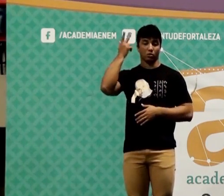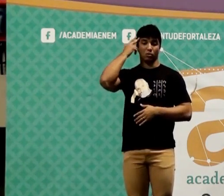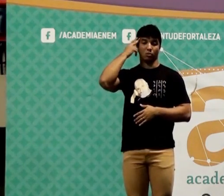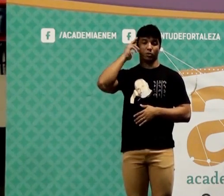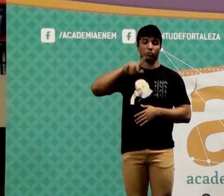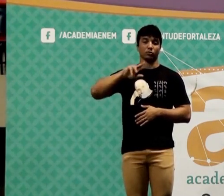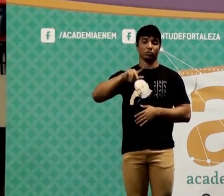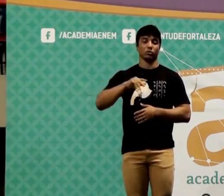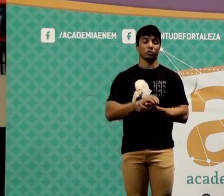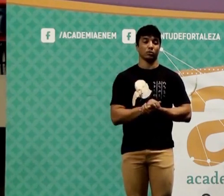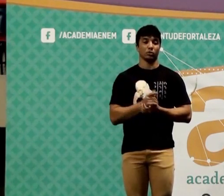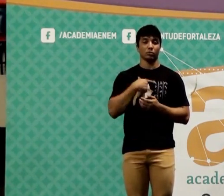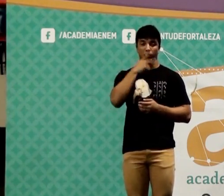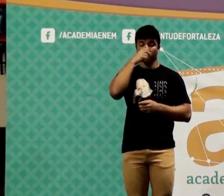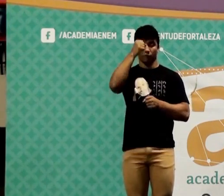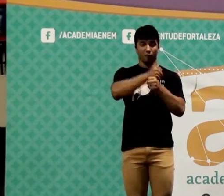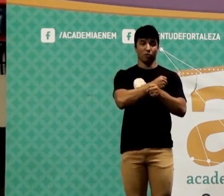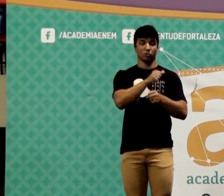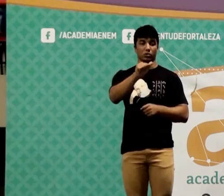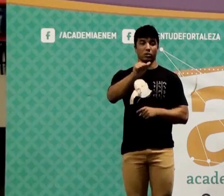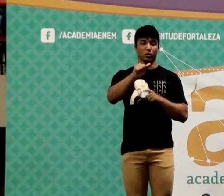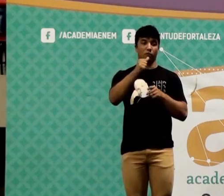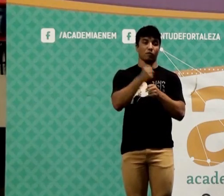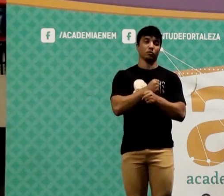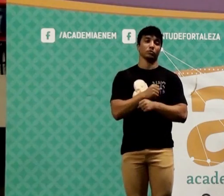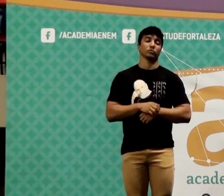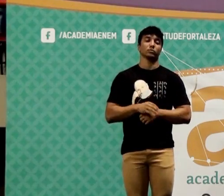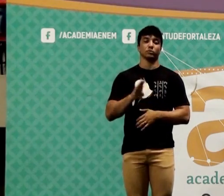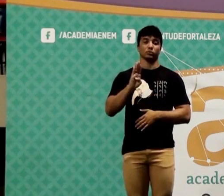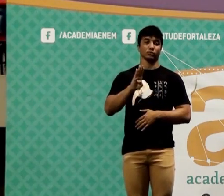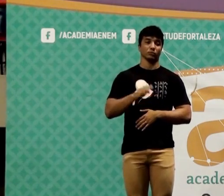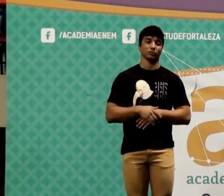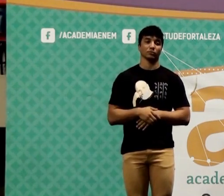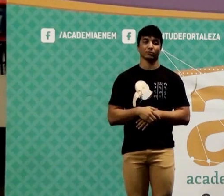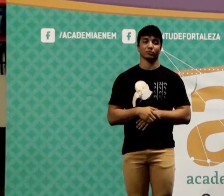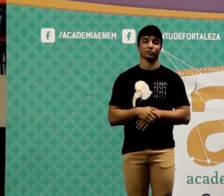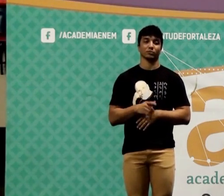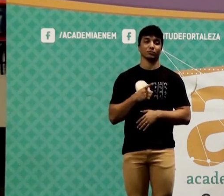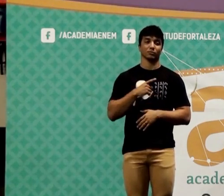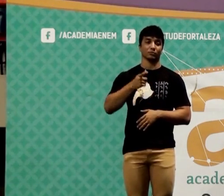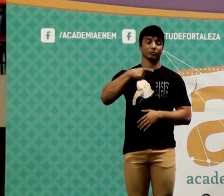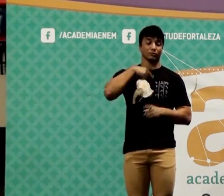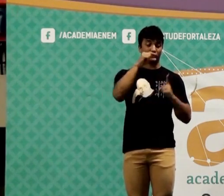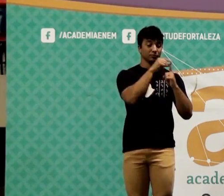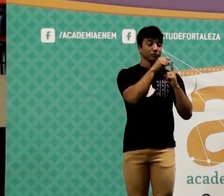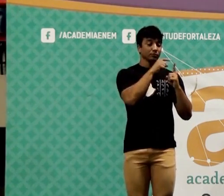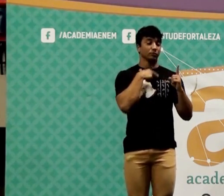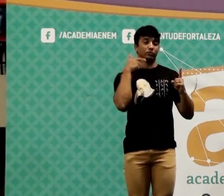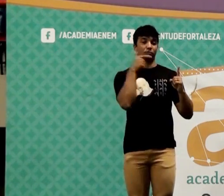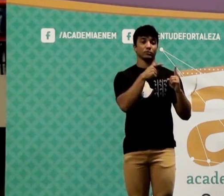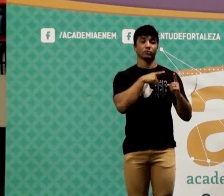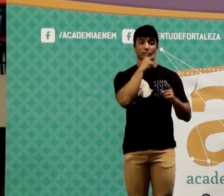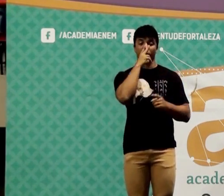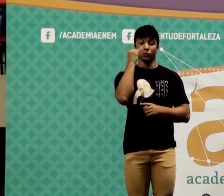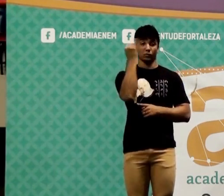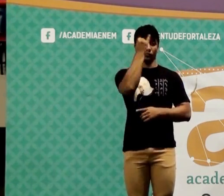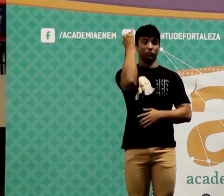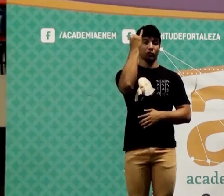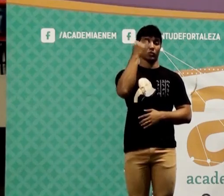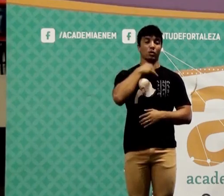Média, divide a sociedade em 3 grandes ordens. Uma são o clero, a segunda são os senhores feudais e